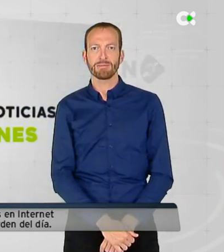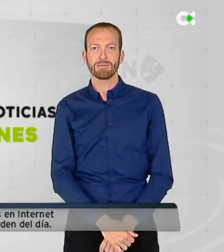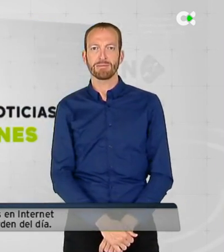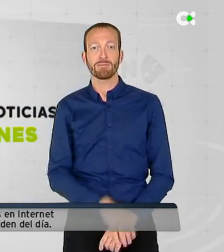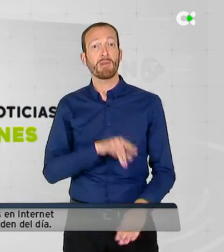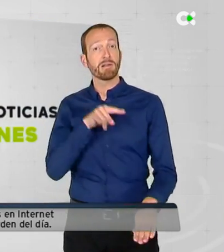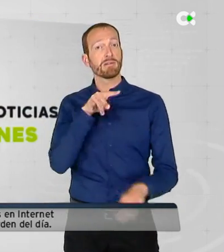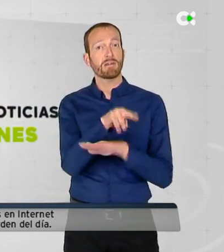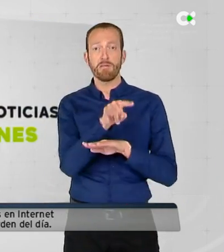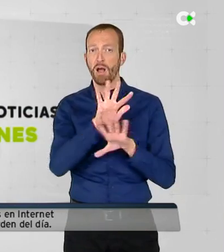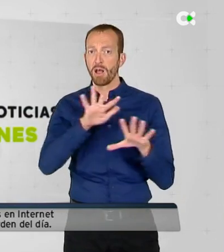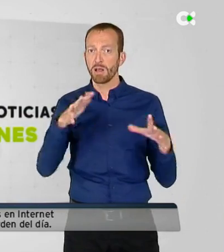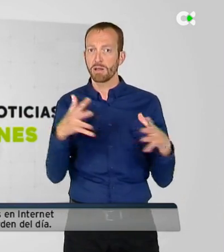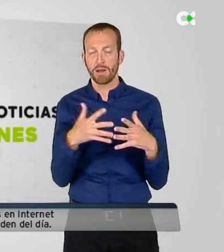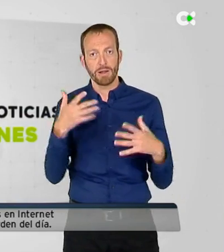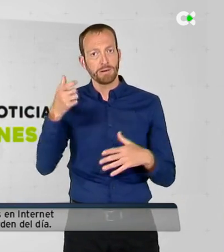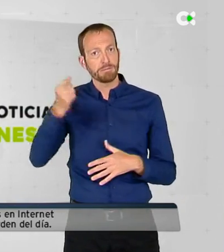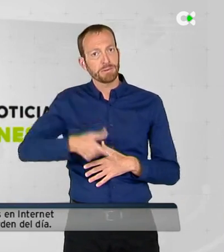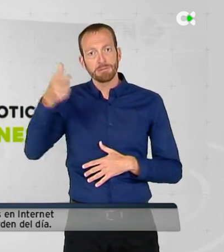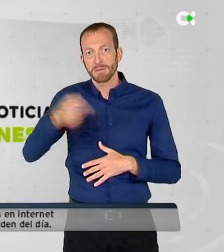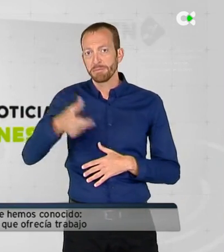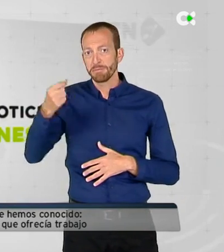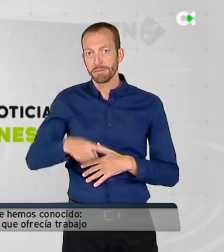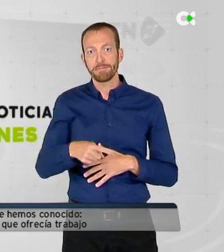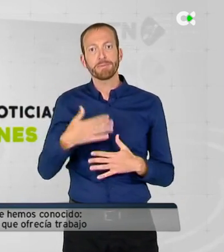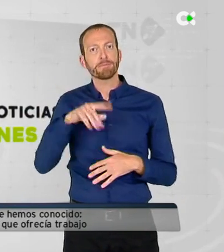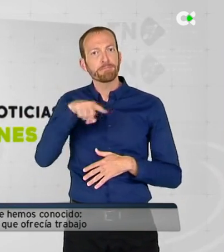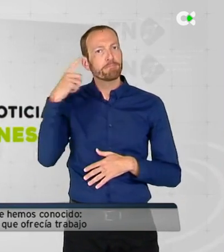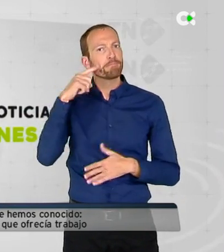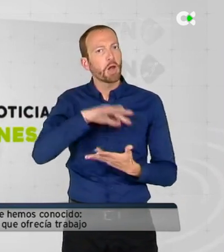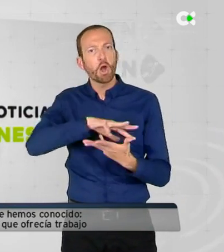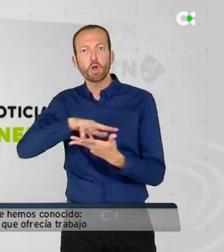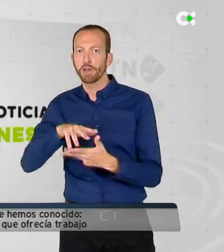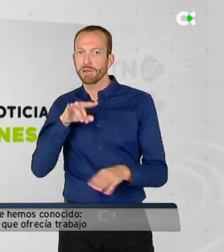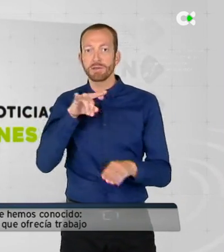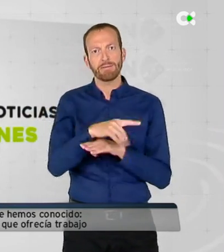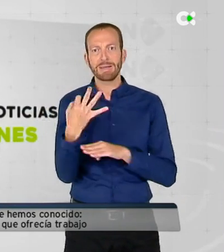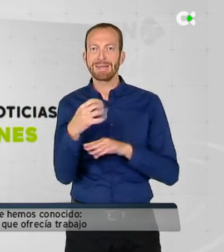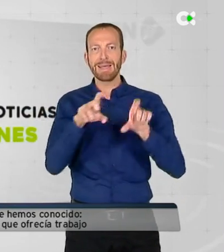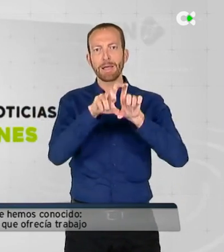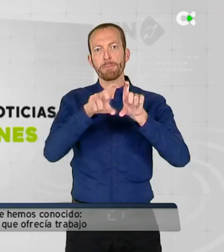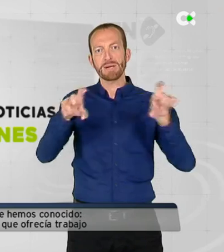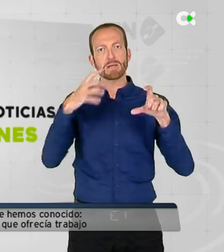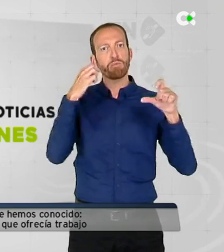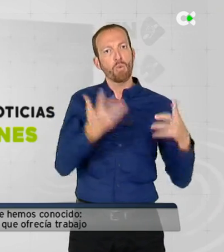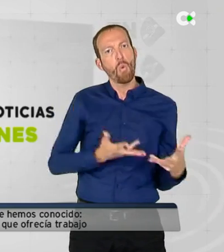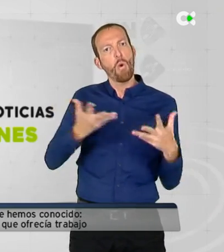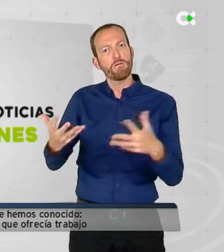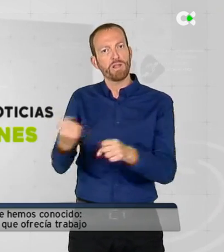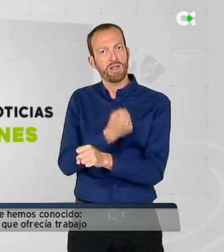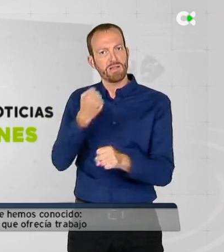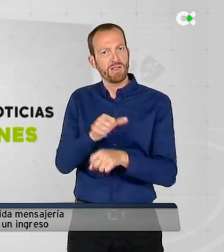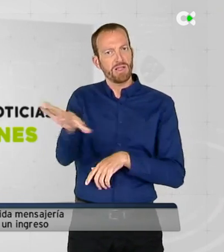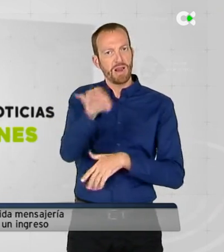Las estafas en Internet están a la orden del día de las últimas que hemos conocido. La de una empresa que ofrecía